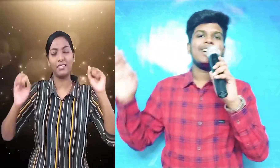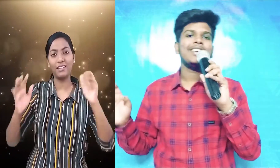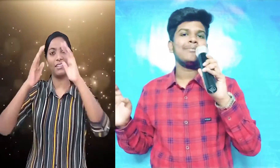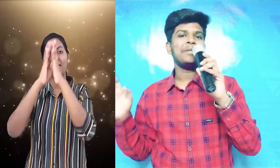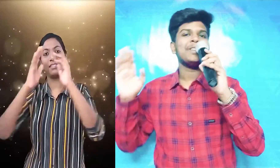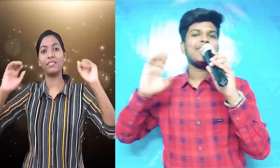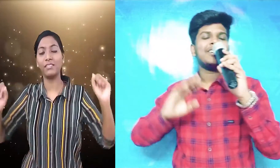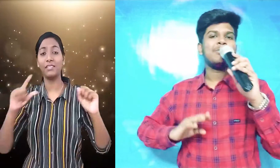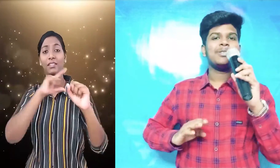மகிமை பிரபு,